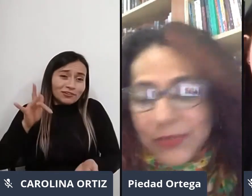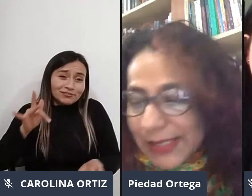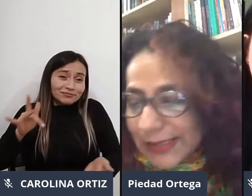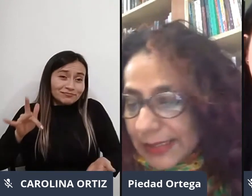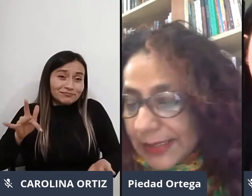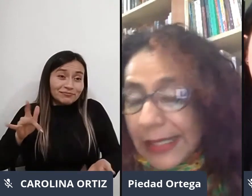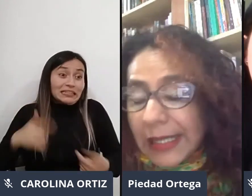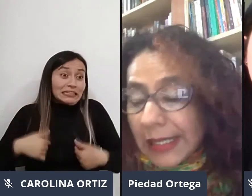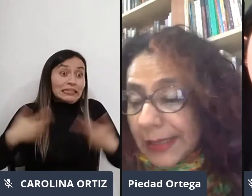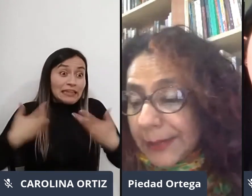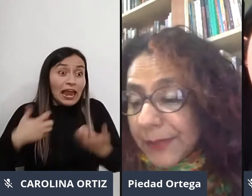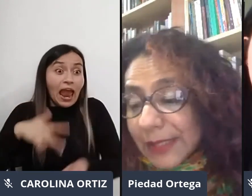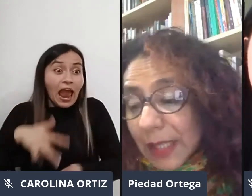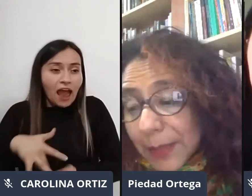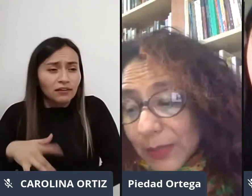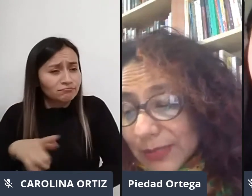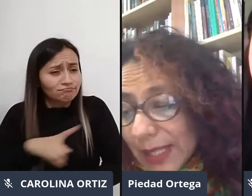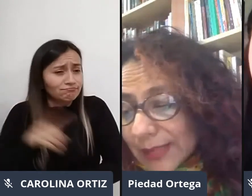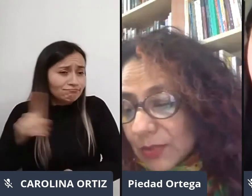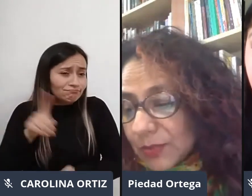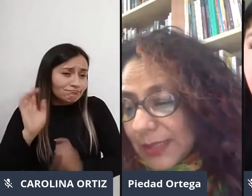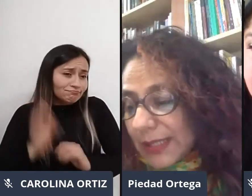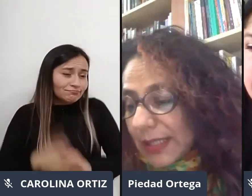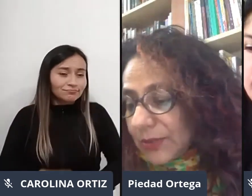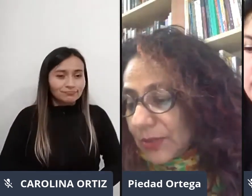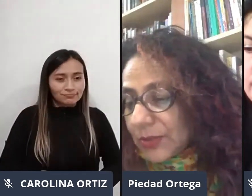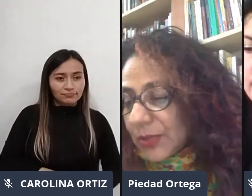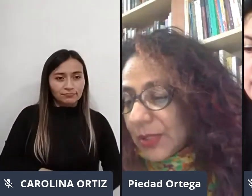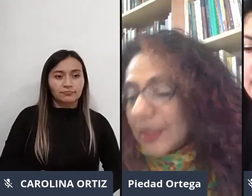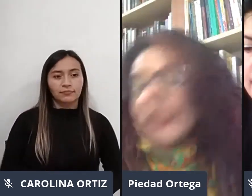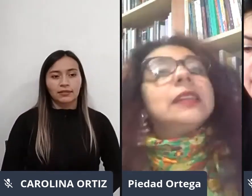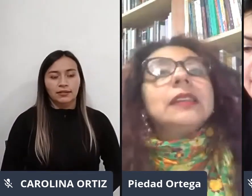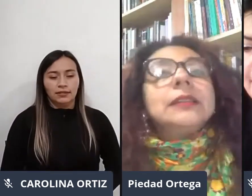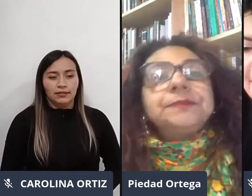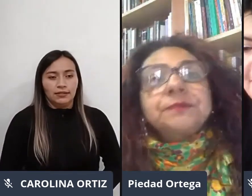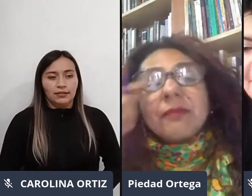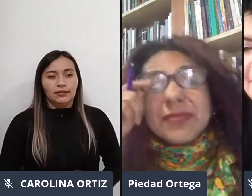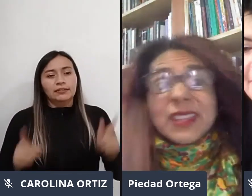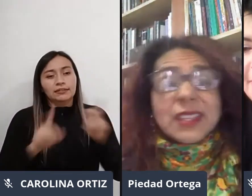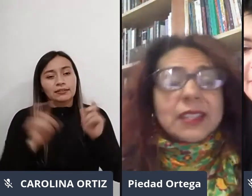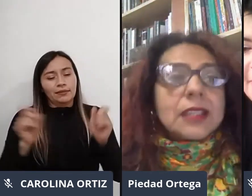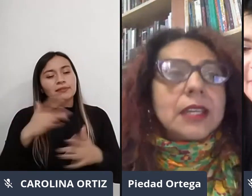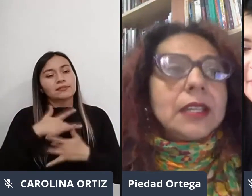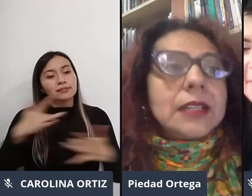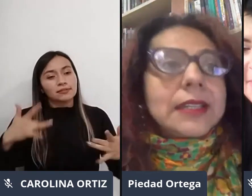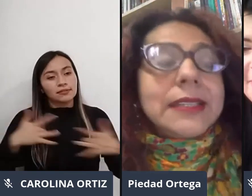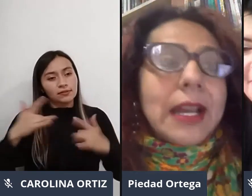de frente. Frente a la pregunta de la salud mental, yo creo